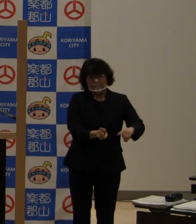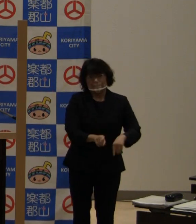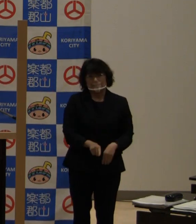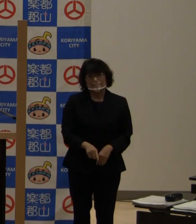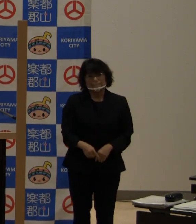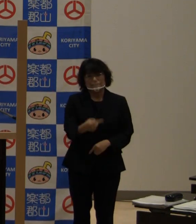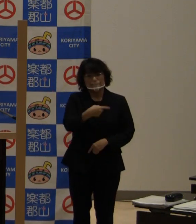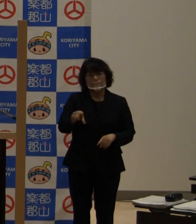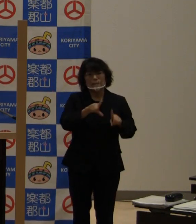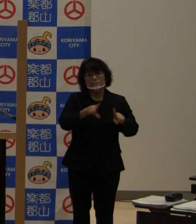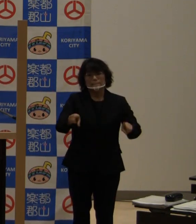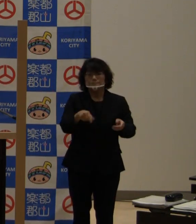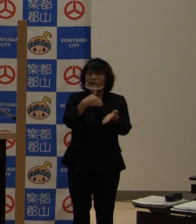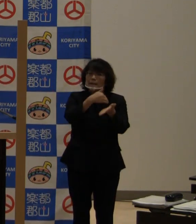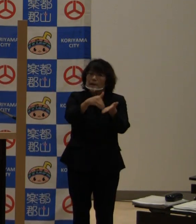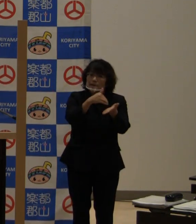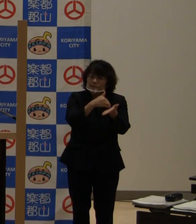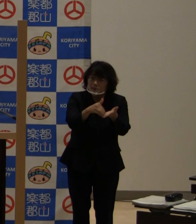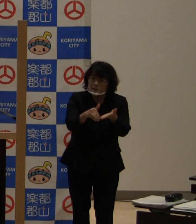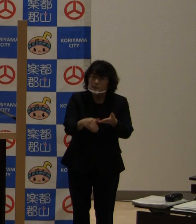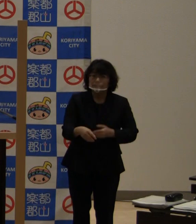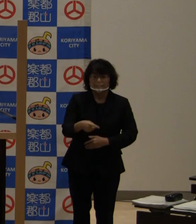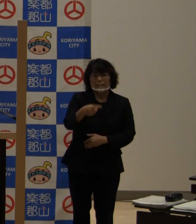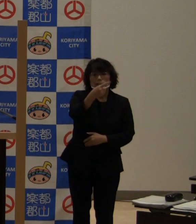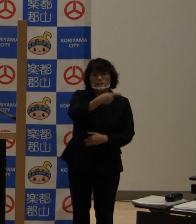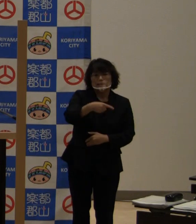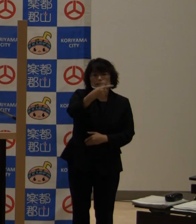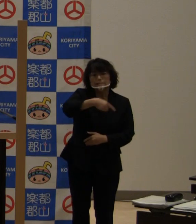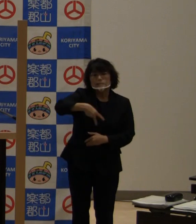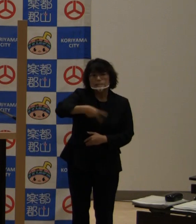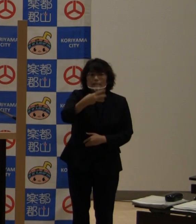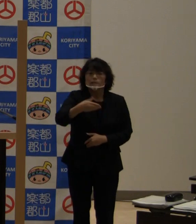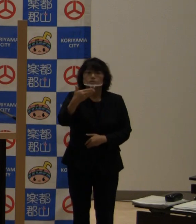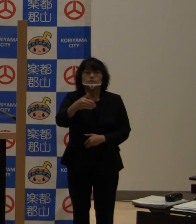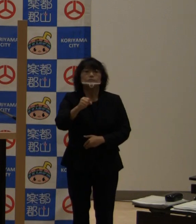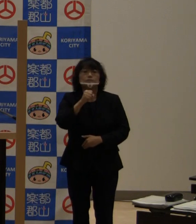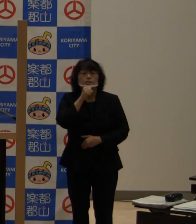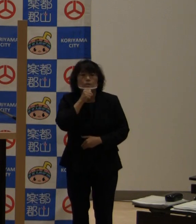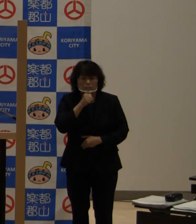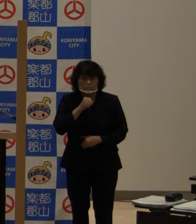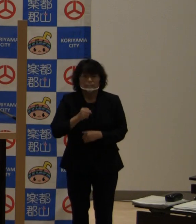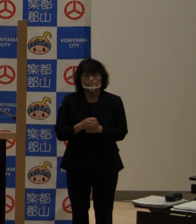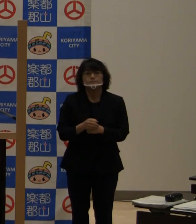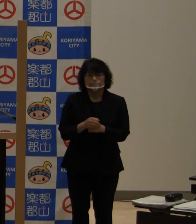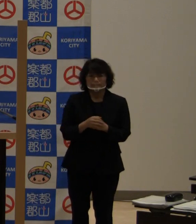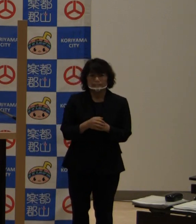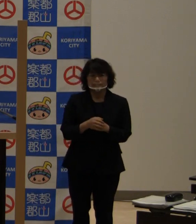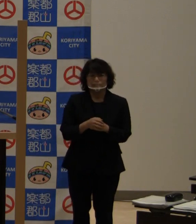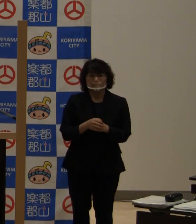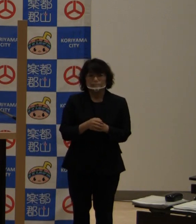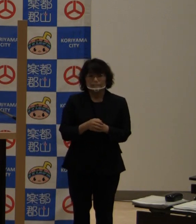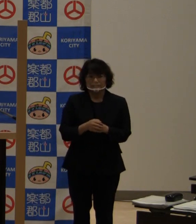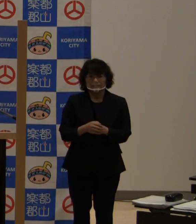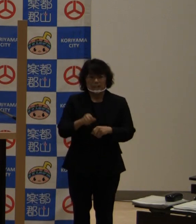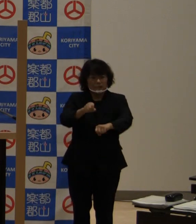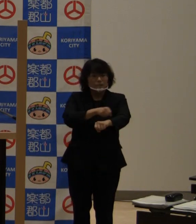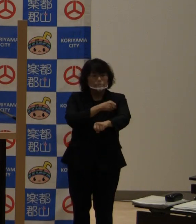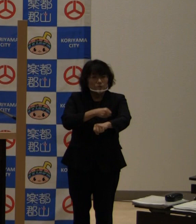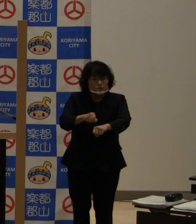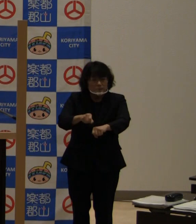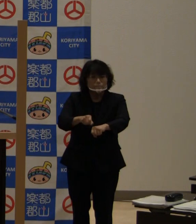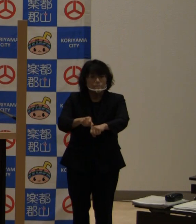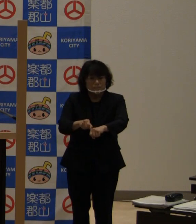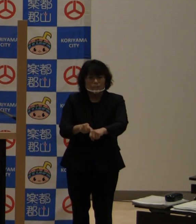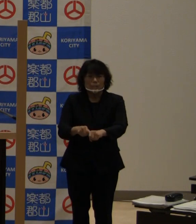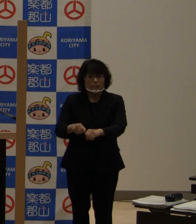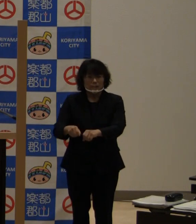会計当初予算は1209億9000万円、一般会計特別会計企業会計